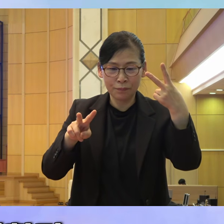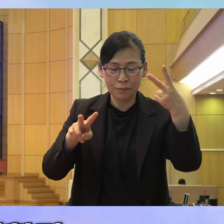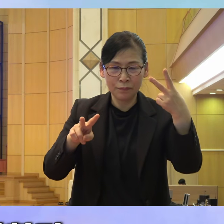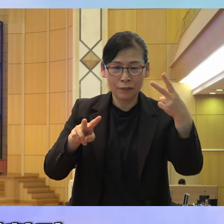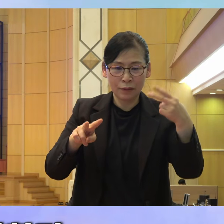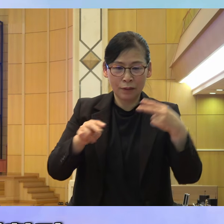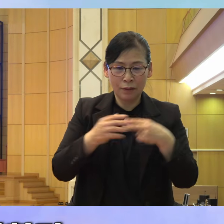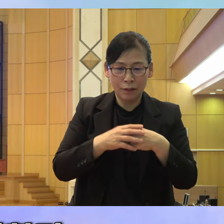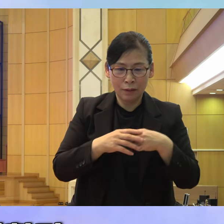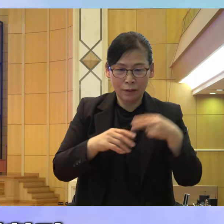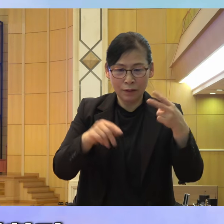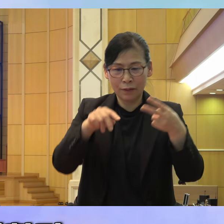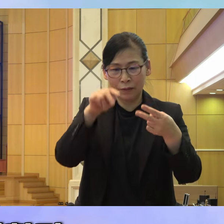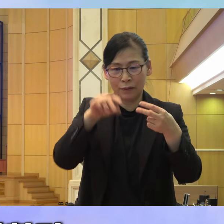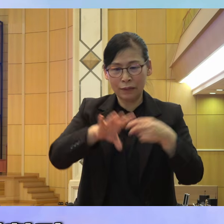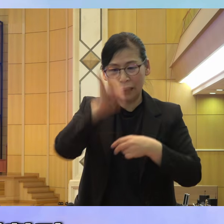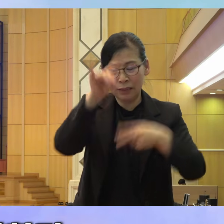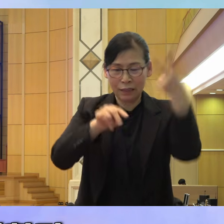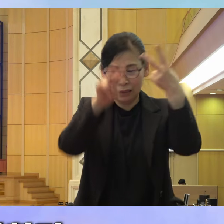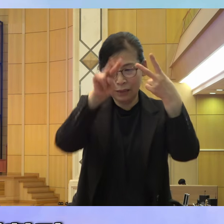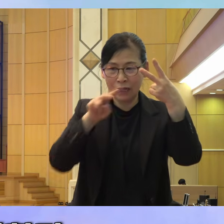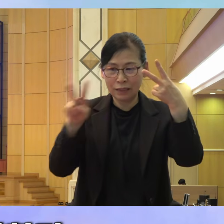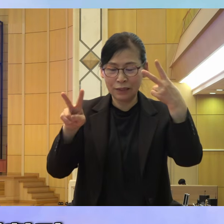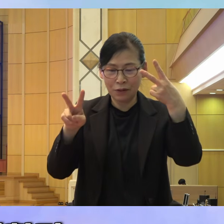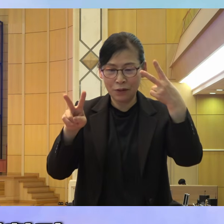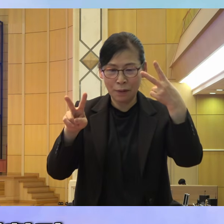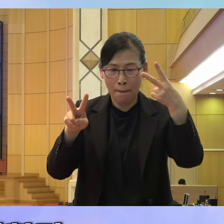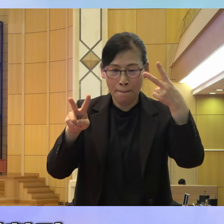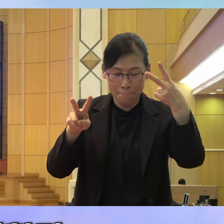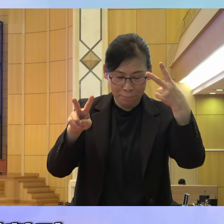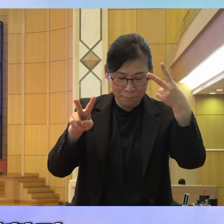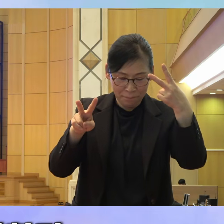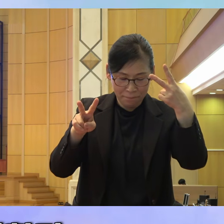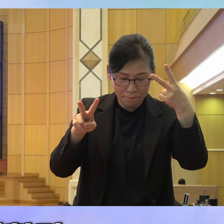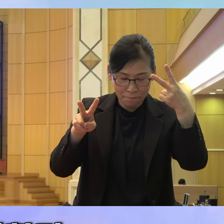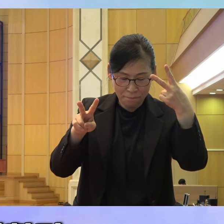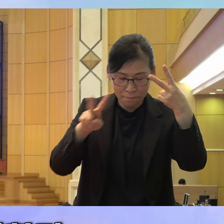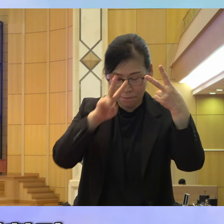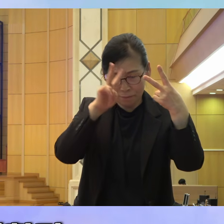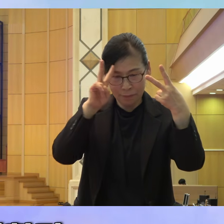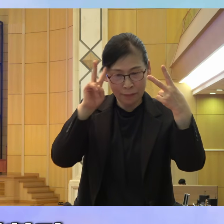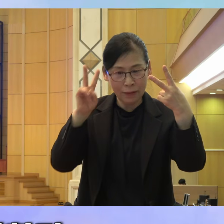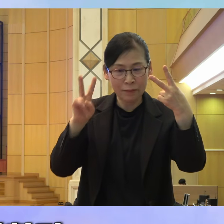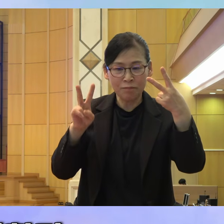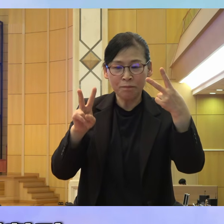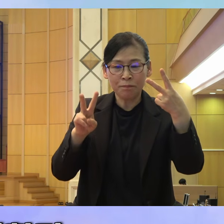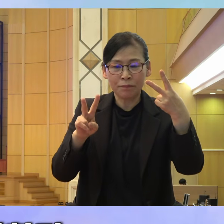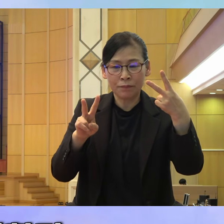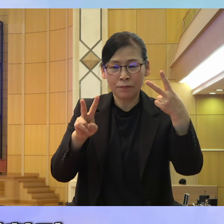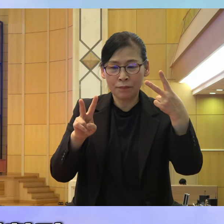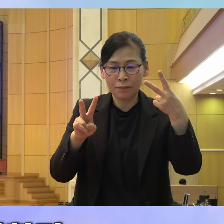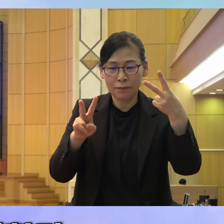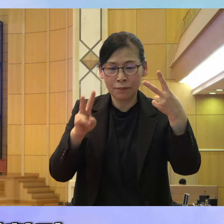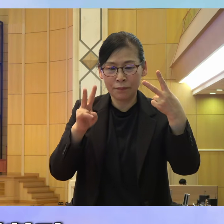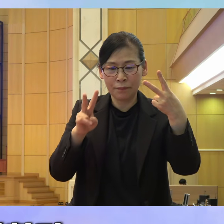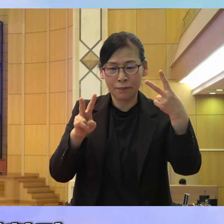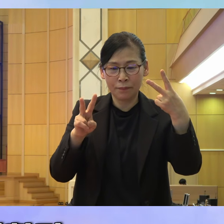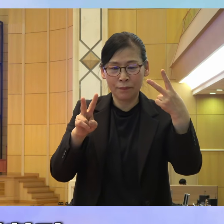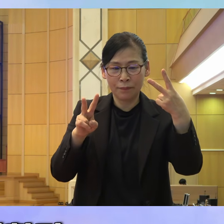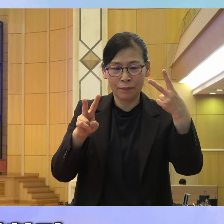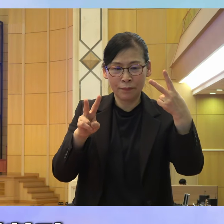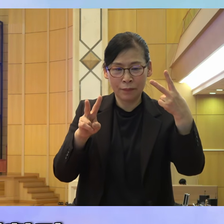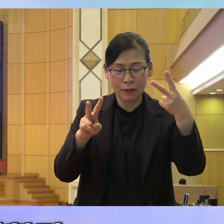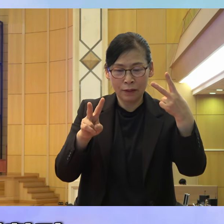밥을 먹다가 배부르면 숟갈 놓을 거예요. 밥이 남았다고 해서 계속 꾸역꾸역 먹는 사람 치고 멍청한 사람 없어요. 그러니까